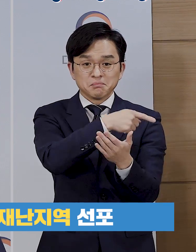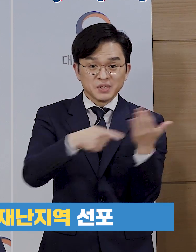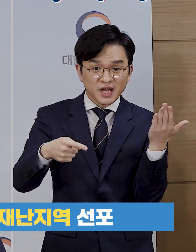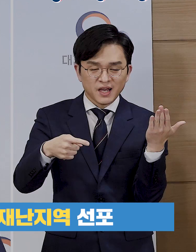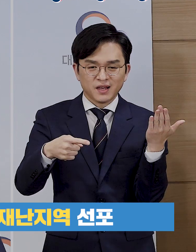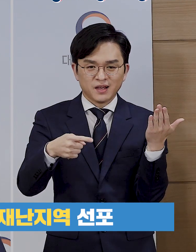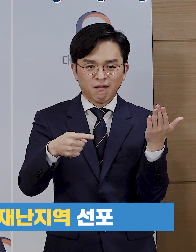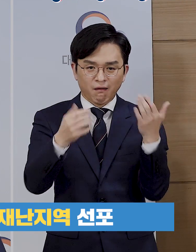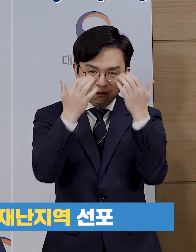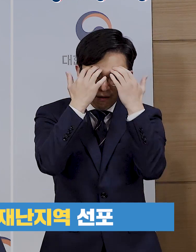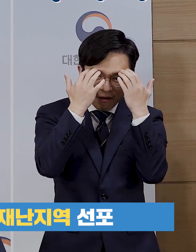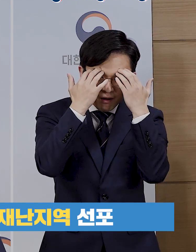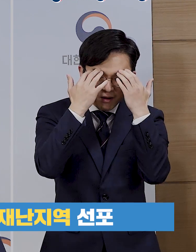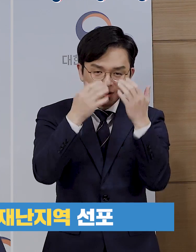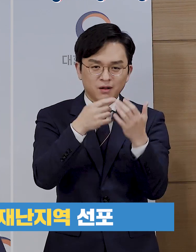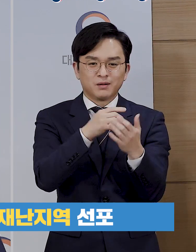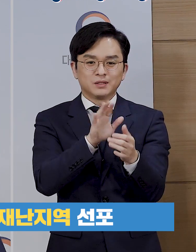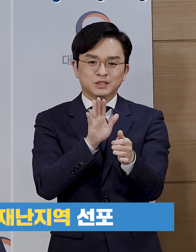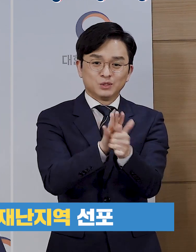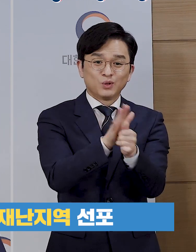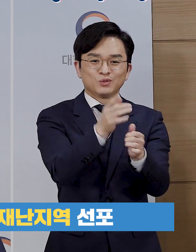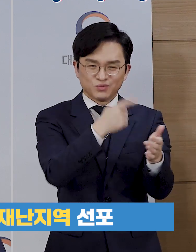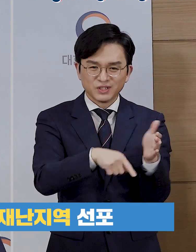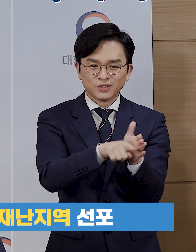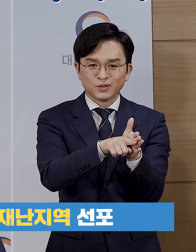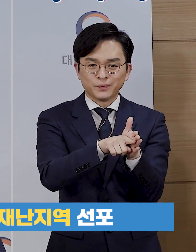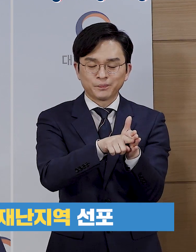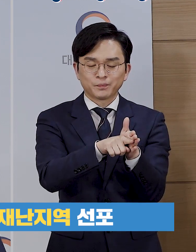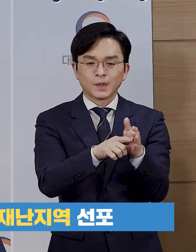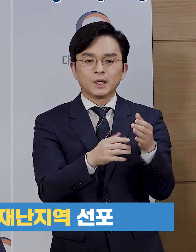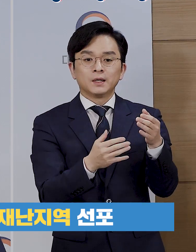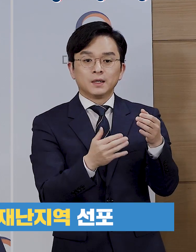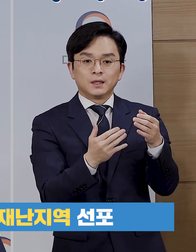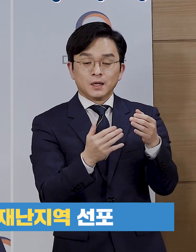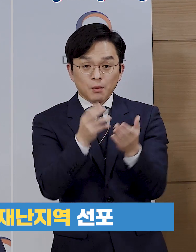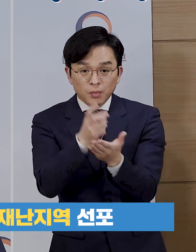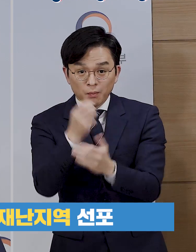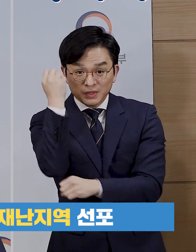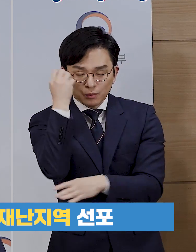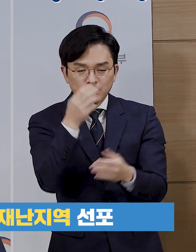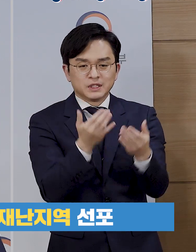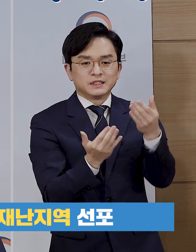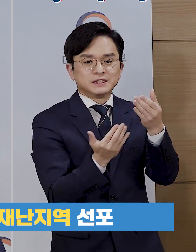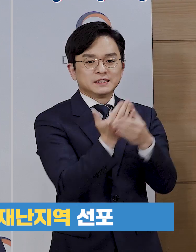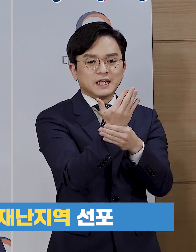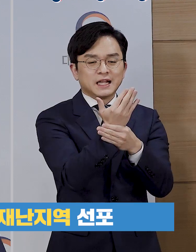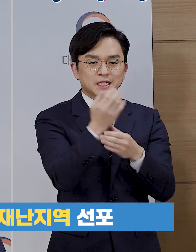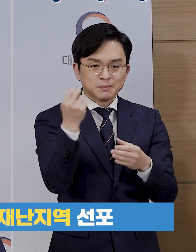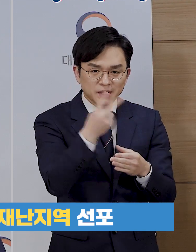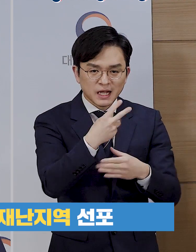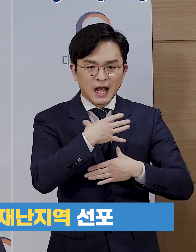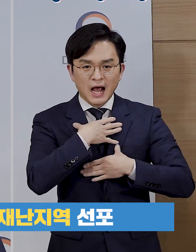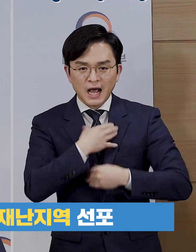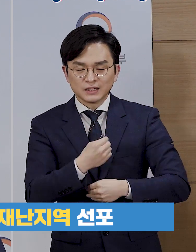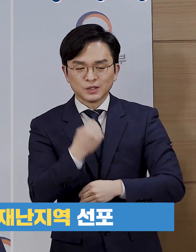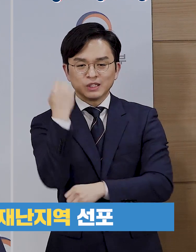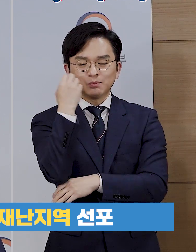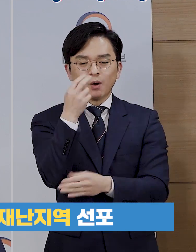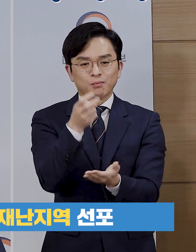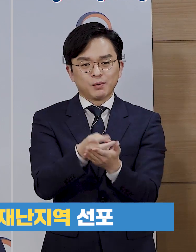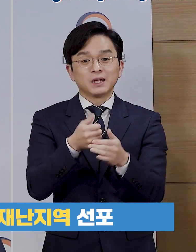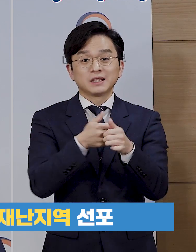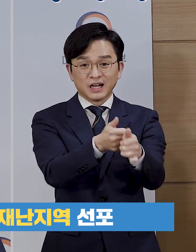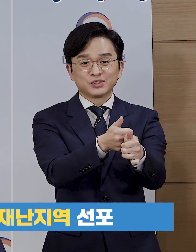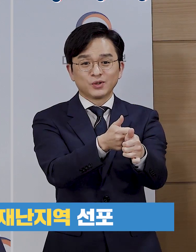코로나19로 인한 피해를 국가적 차원에서 효과적으로 수습하기 위해 재난 및 안전관리기본법에 따라